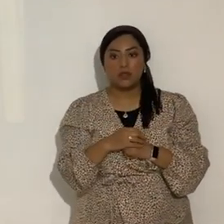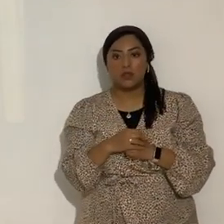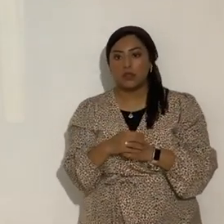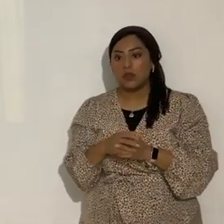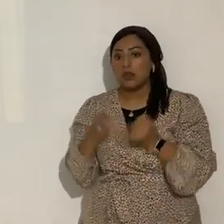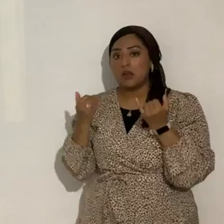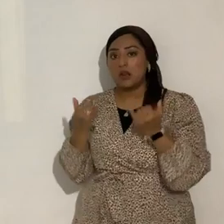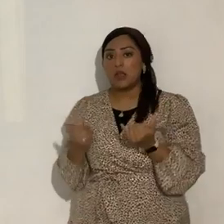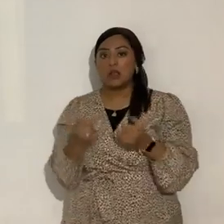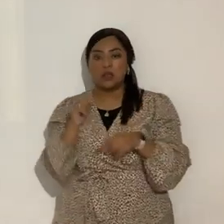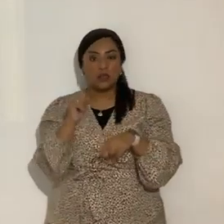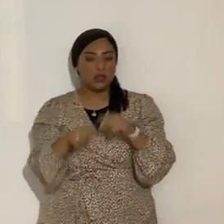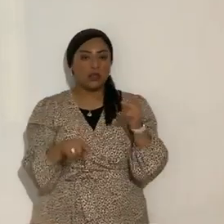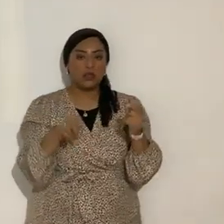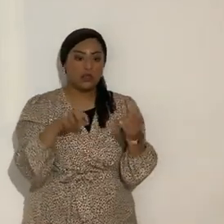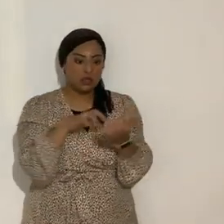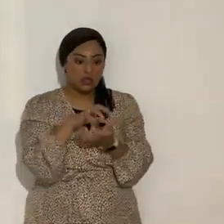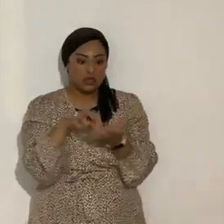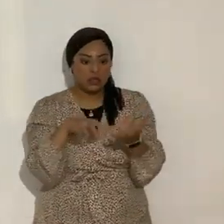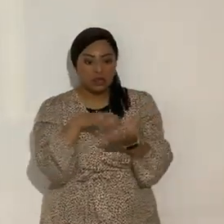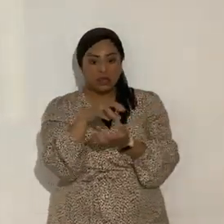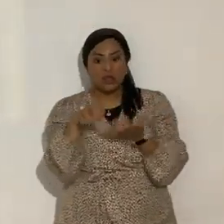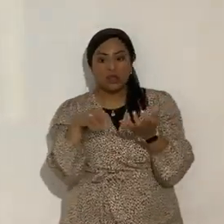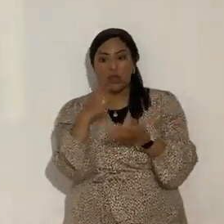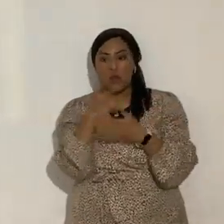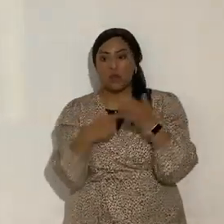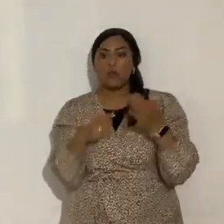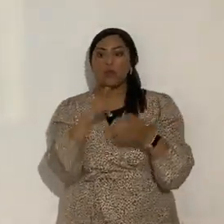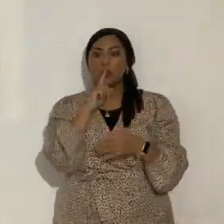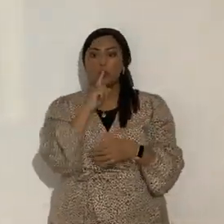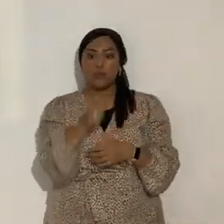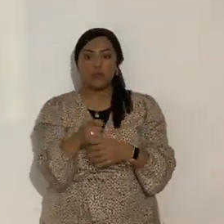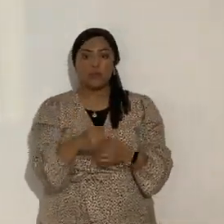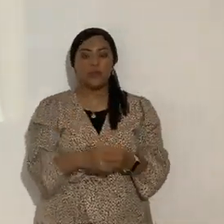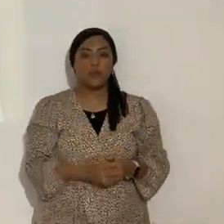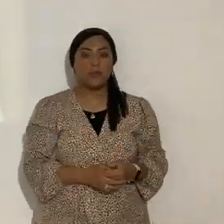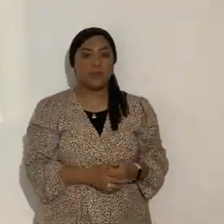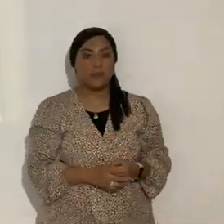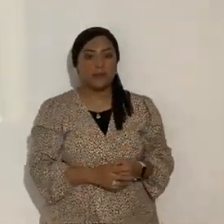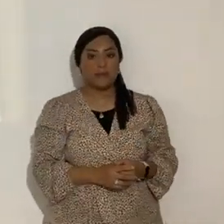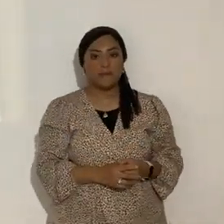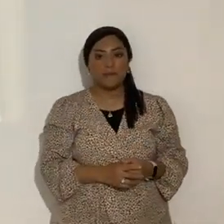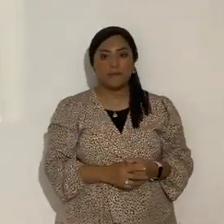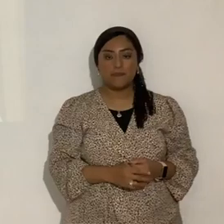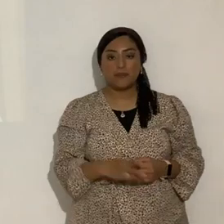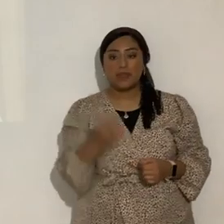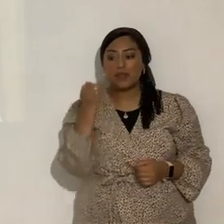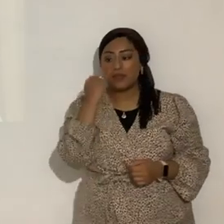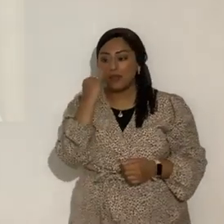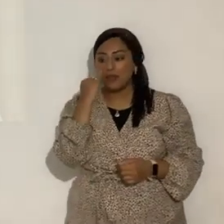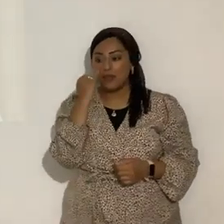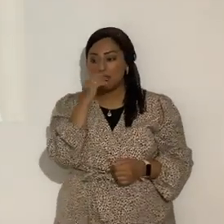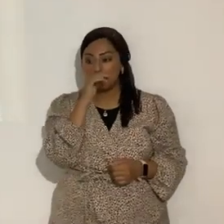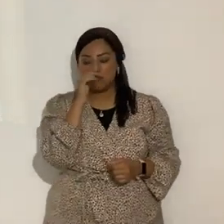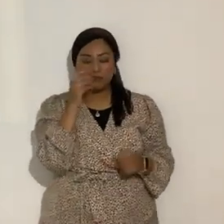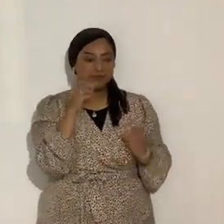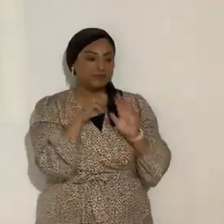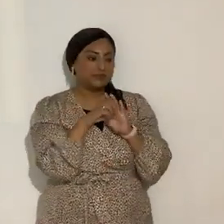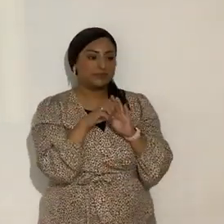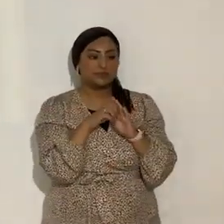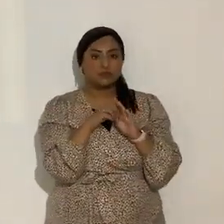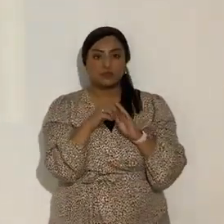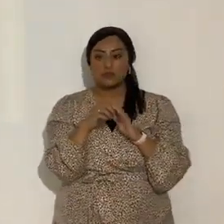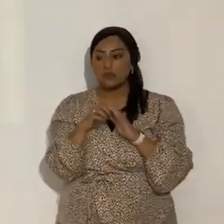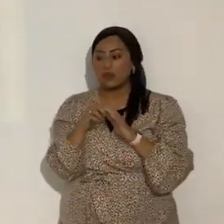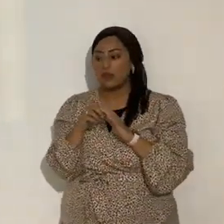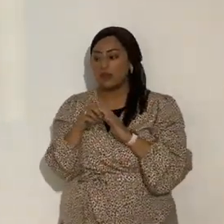Ahora, no puedes distorsionar lo que es realidad. Sí, esto es, vamos a suponer que hay